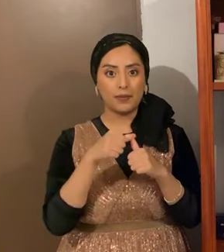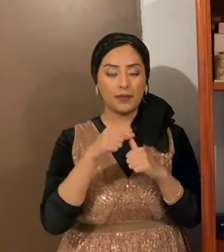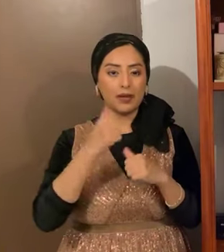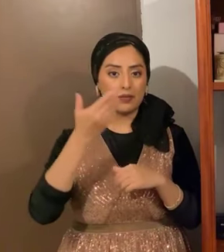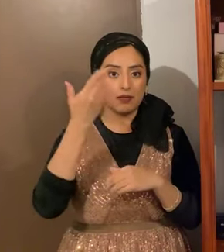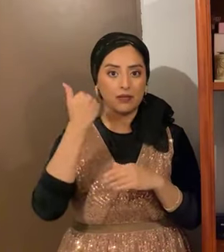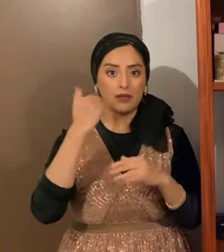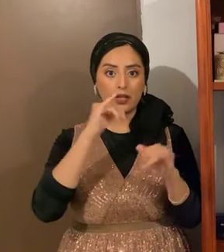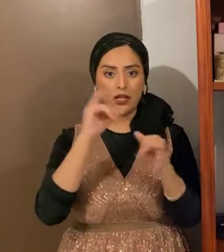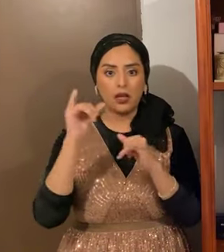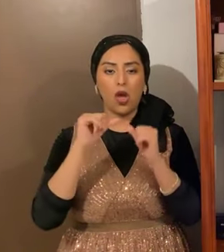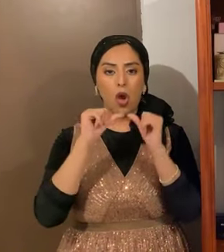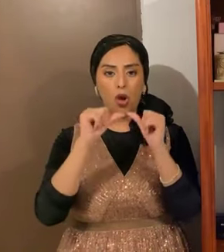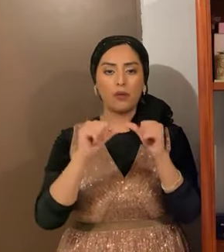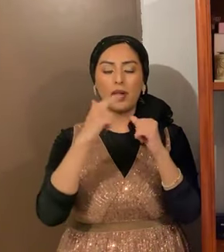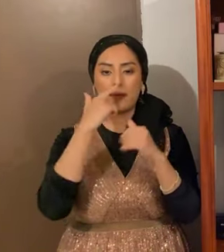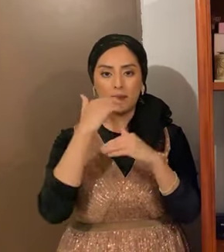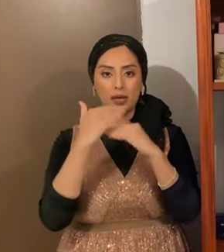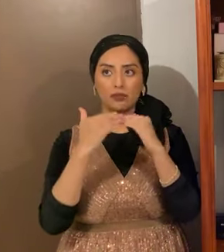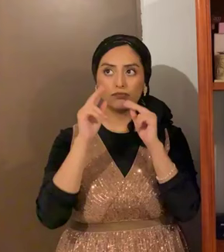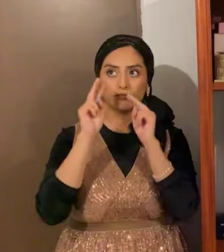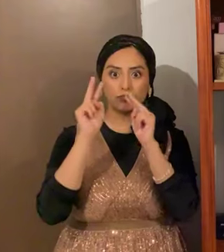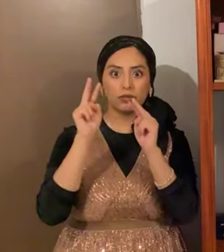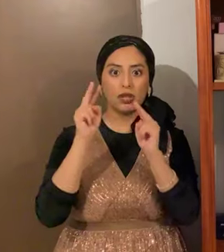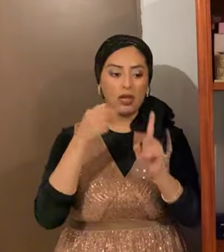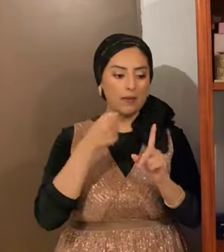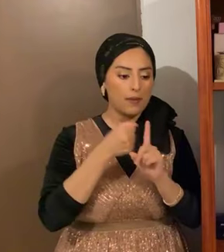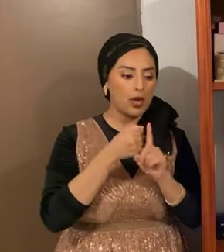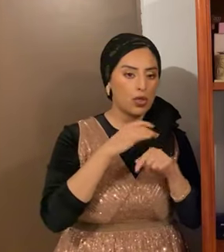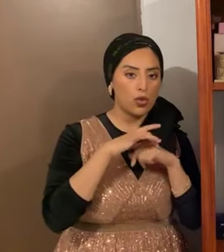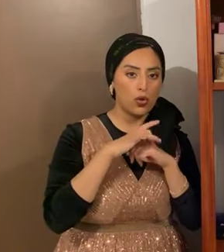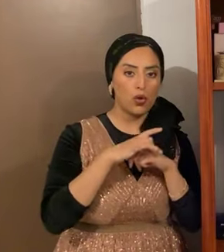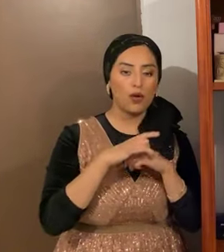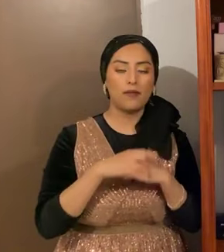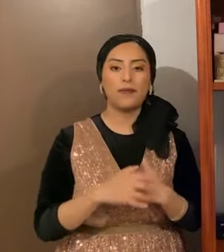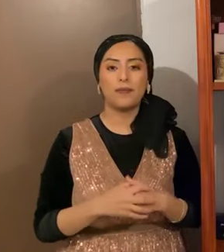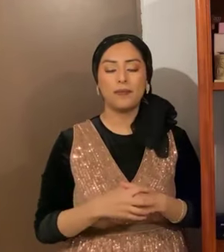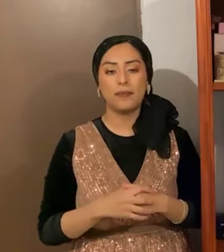gestándose y fue un auge tecnológico tremendo.